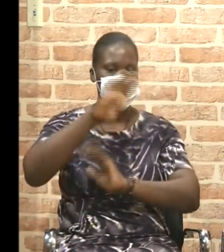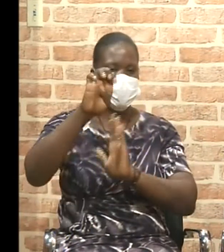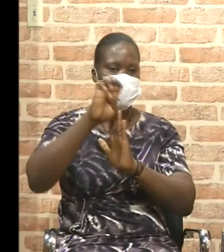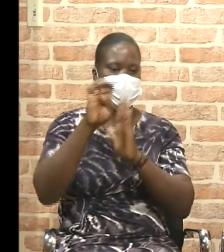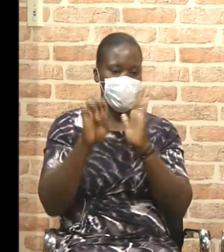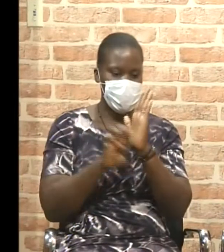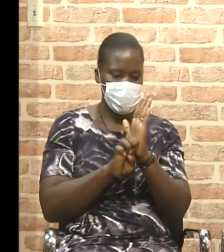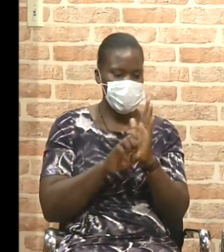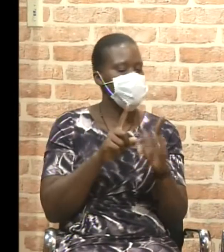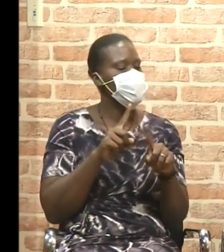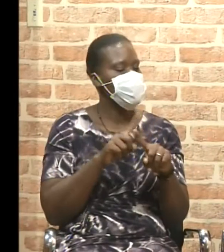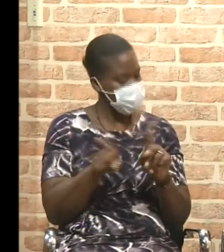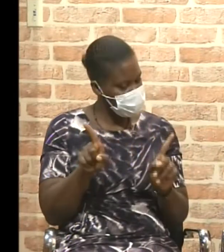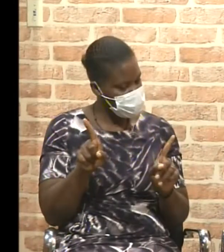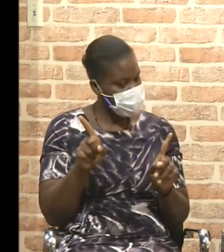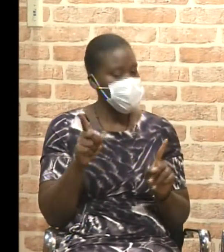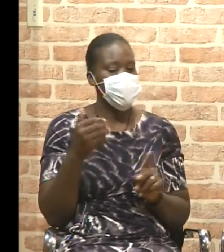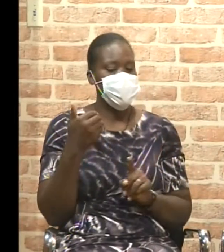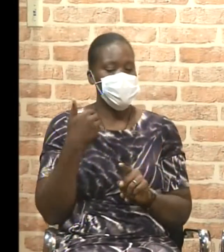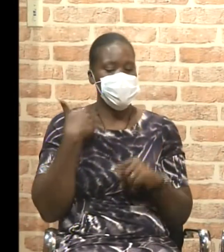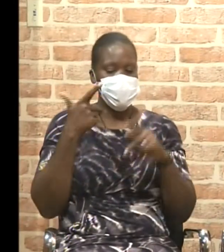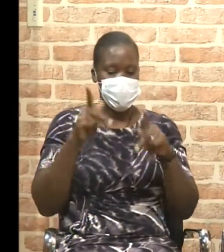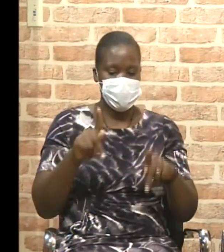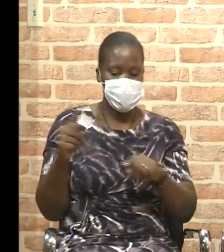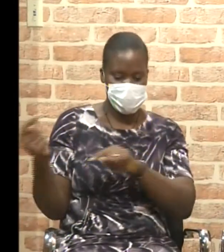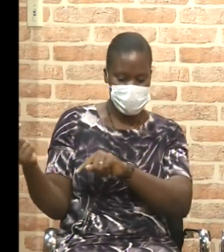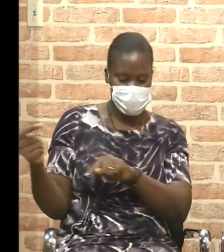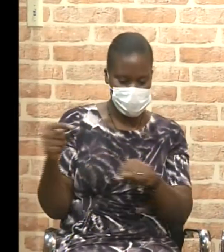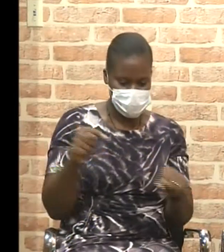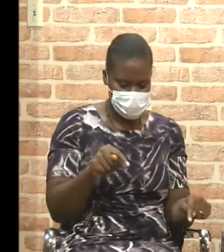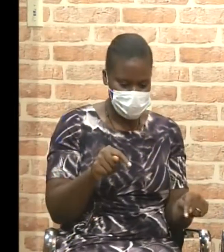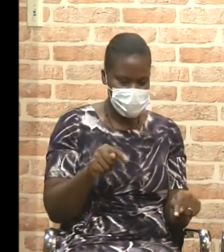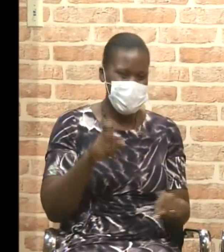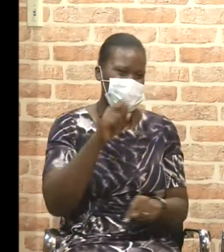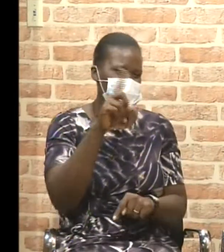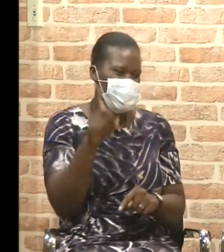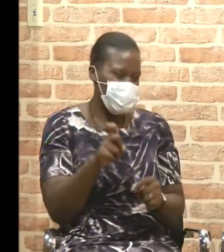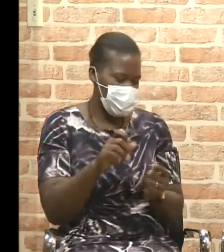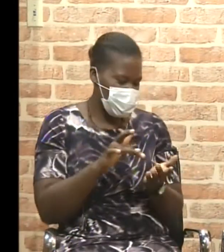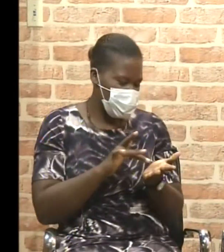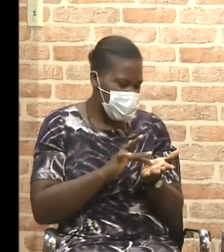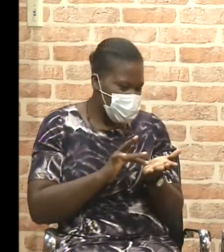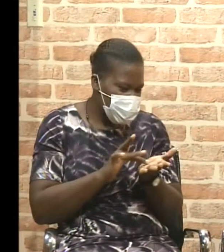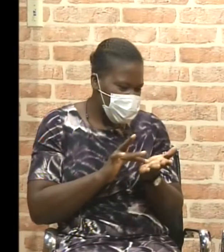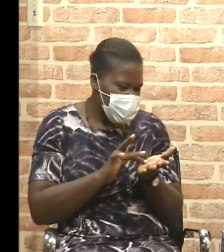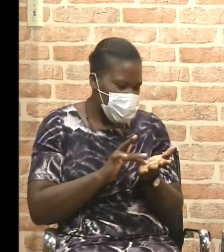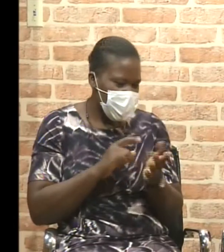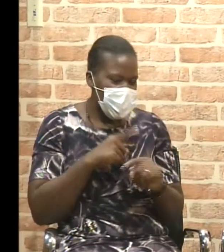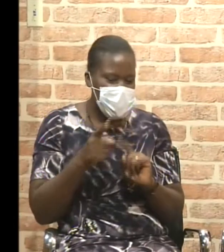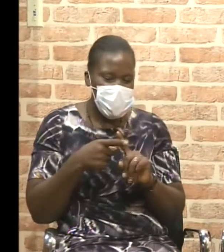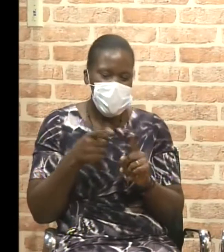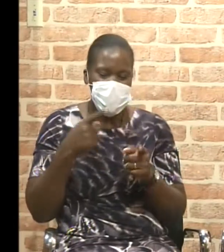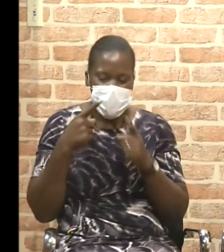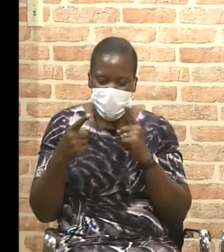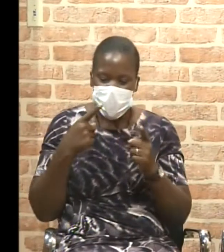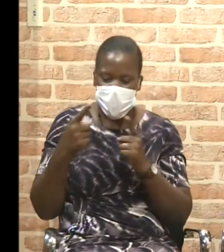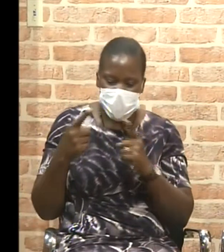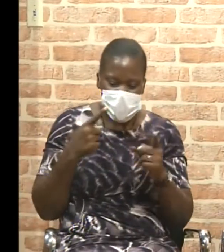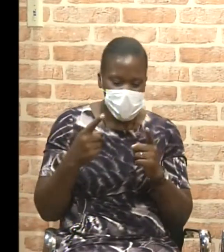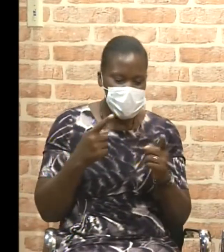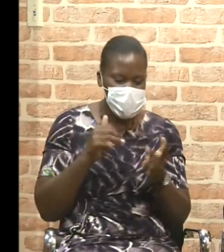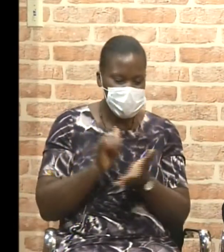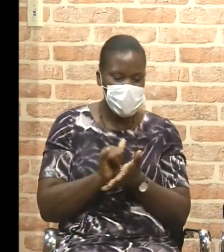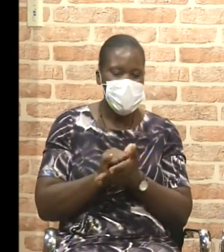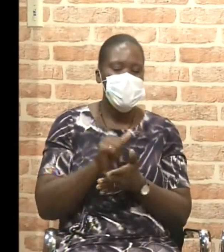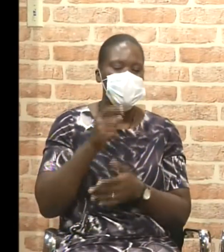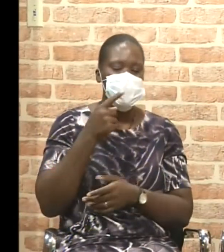les gens qui viennent, automatiquement, ils parlent de questions médicales. Et que vous parlez de suivi ça, ils disent non parce qu'ils ont besoin de corps pour